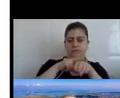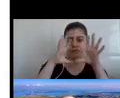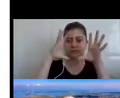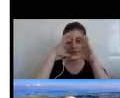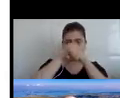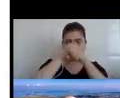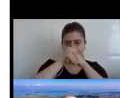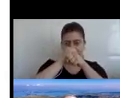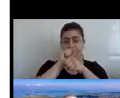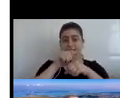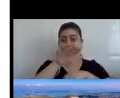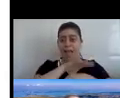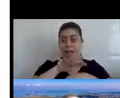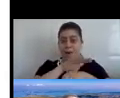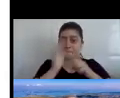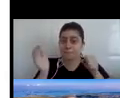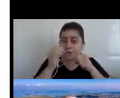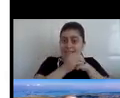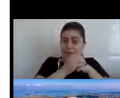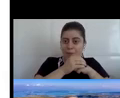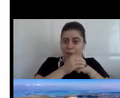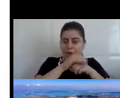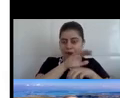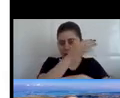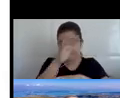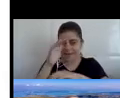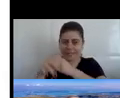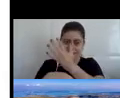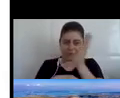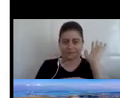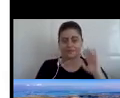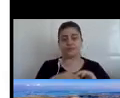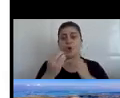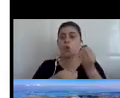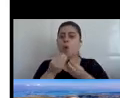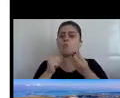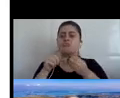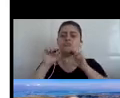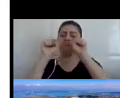proteção ambiental. Então, como que isso se dá aí nesses sistemas alimentares?